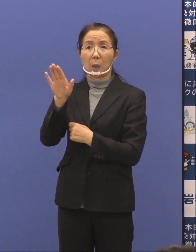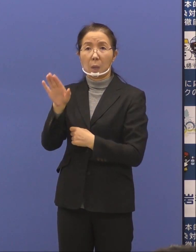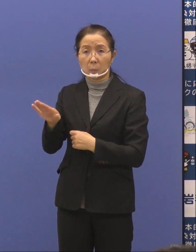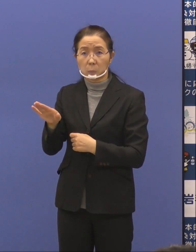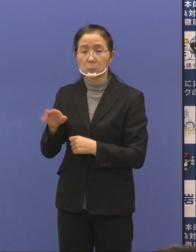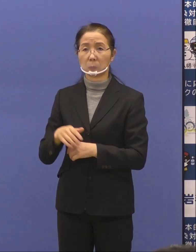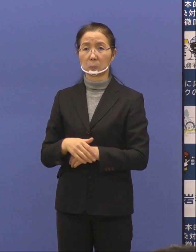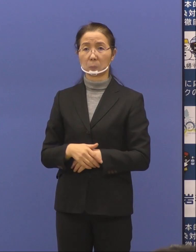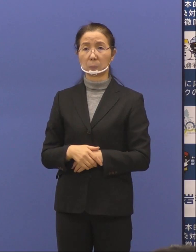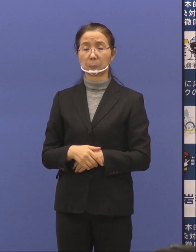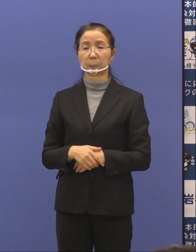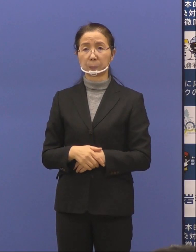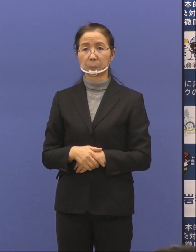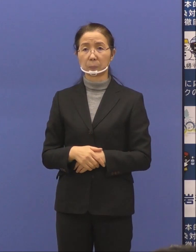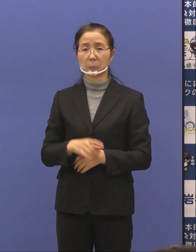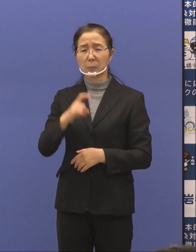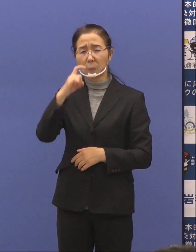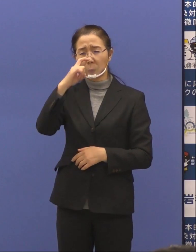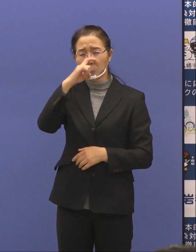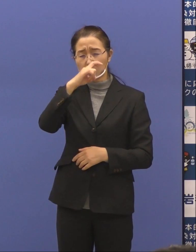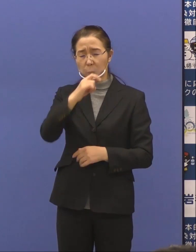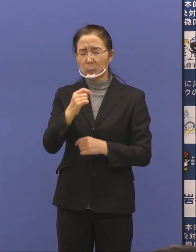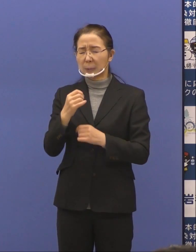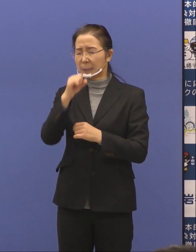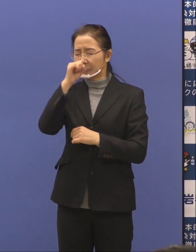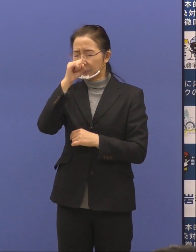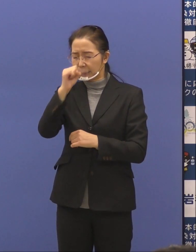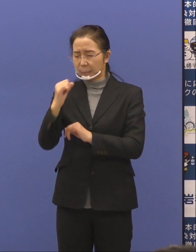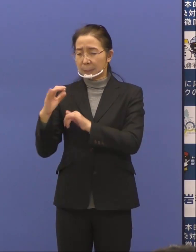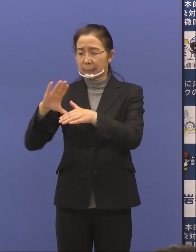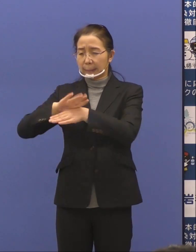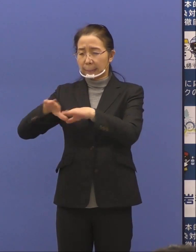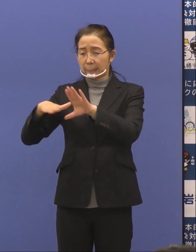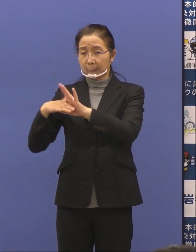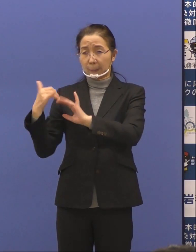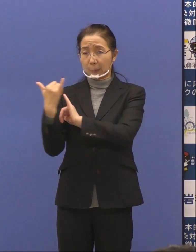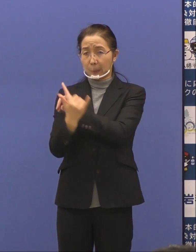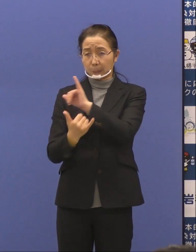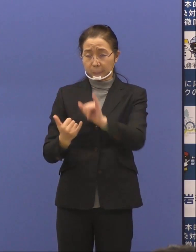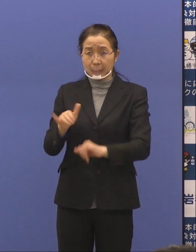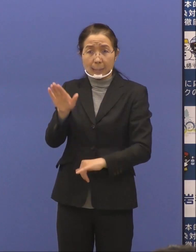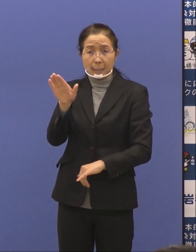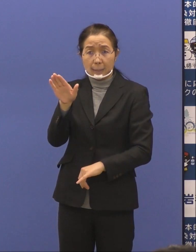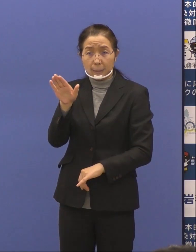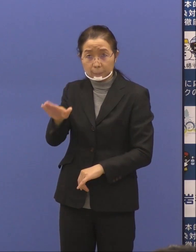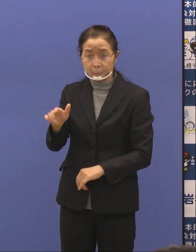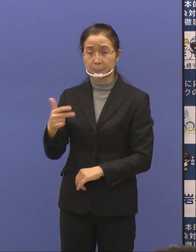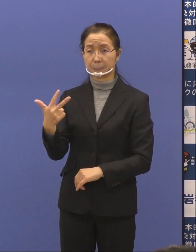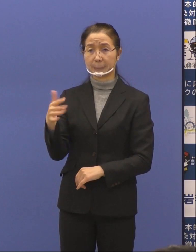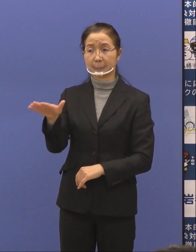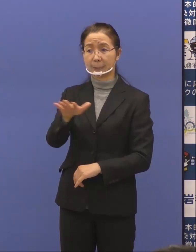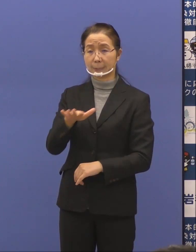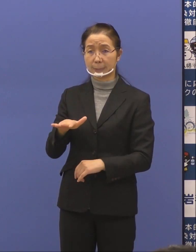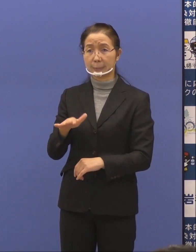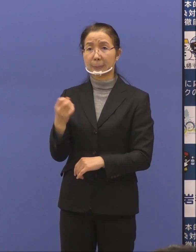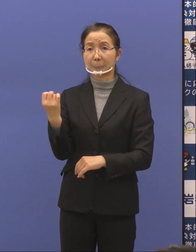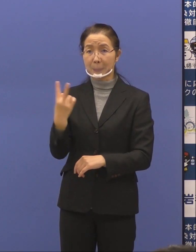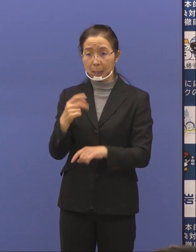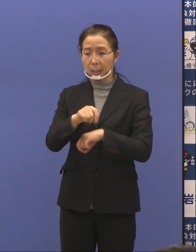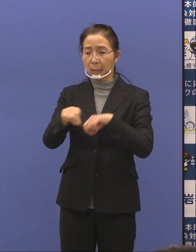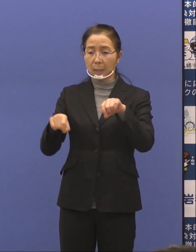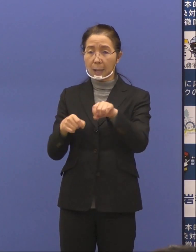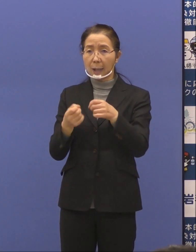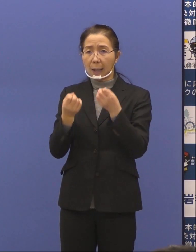この古き良き伝統文化を生かしながら非常に先進的